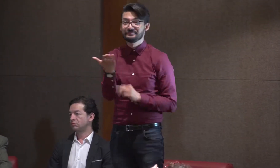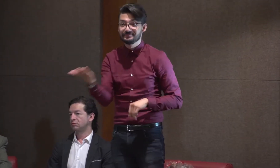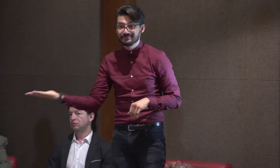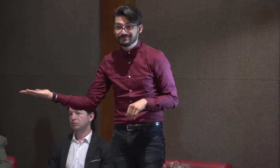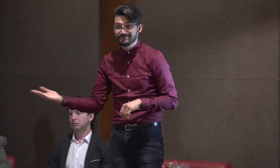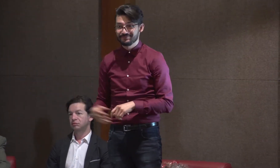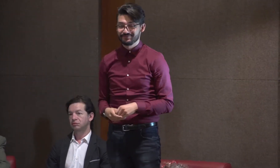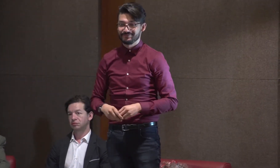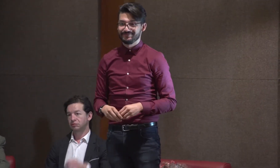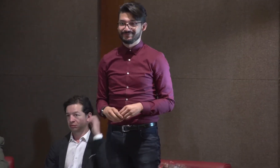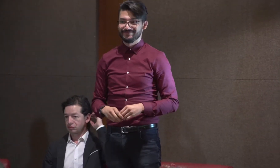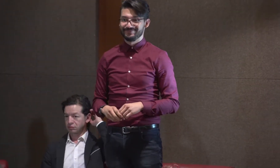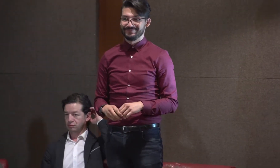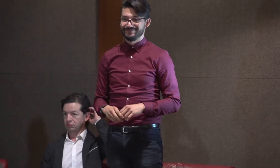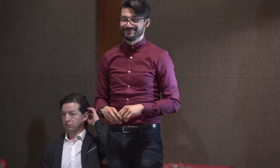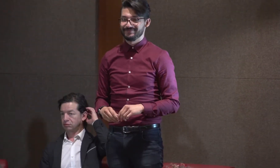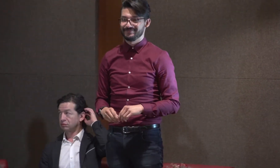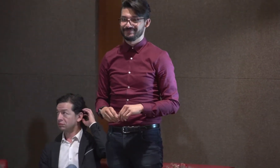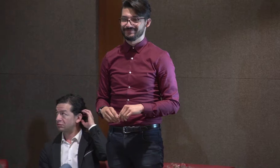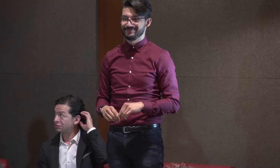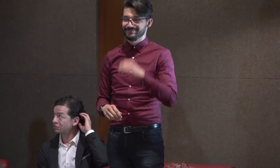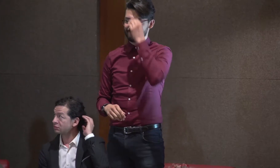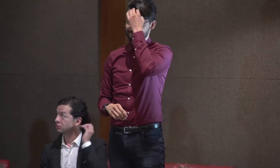y presentadora en Señas para la Paz.